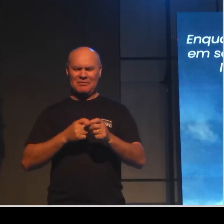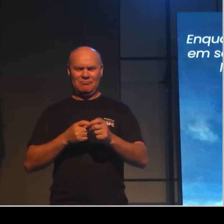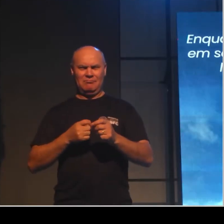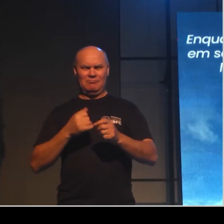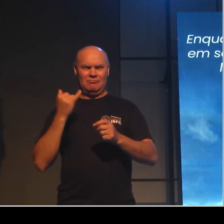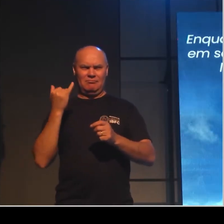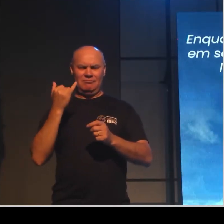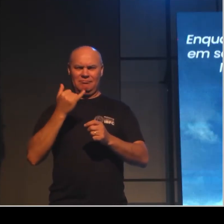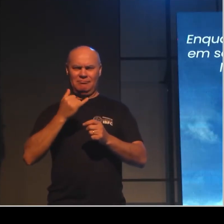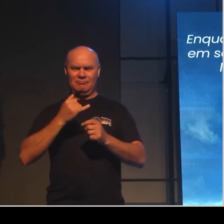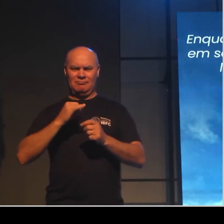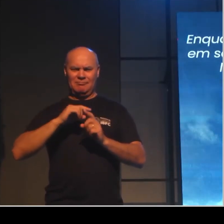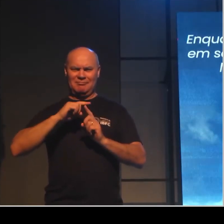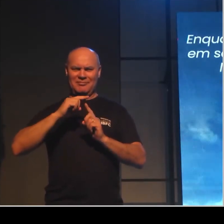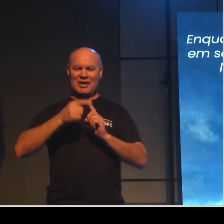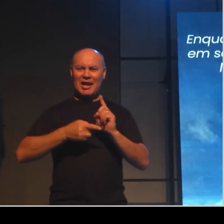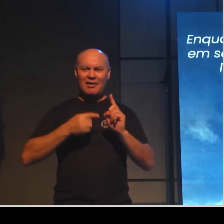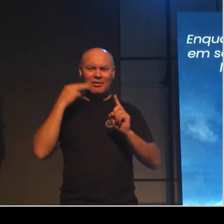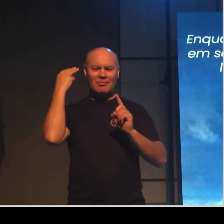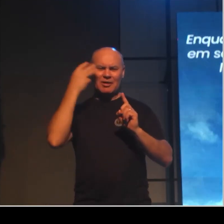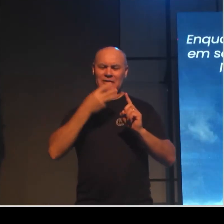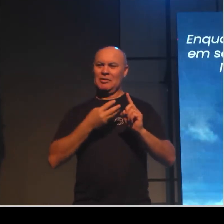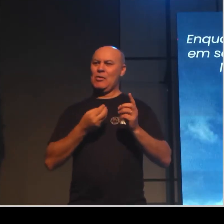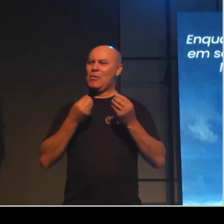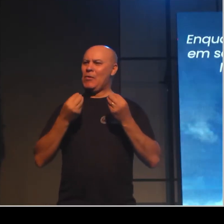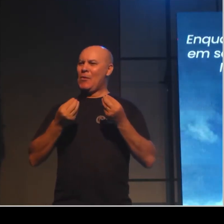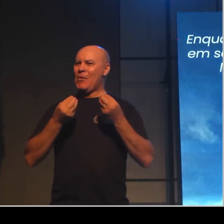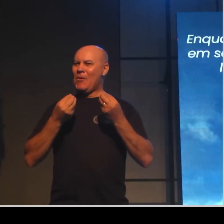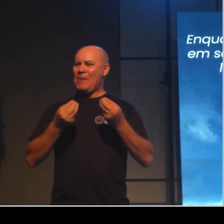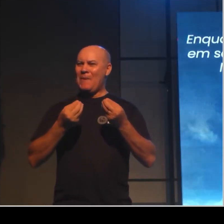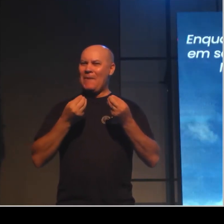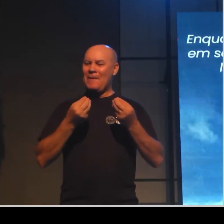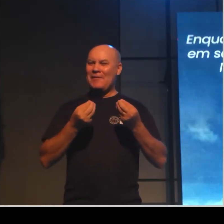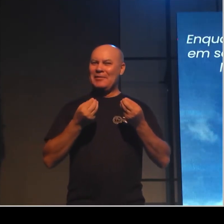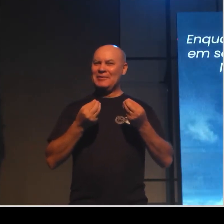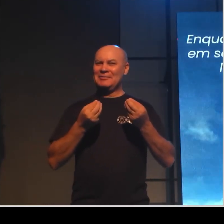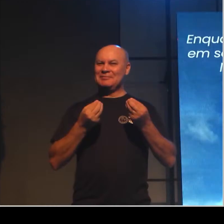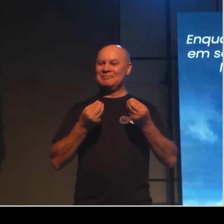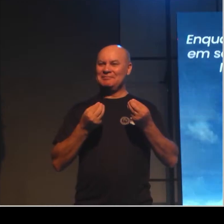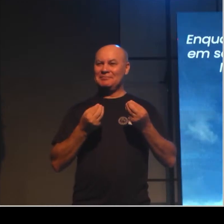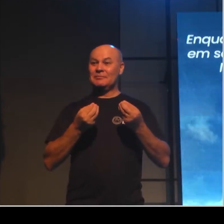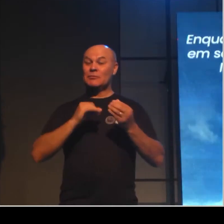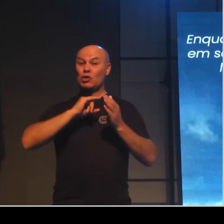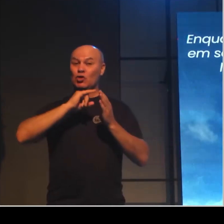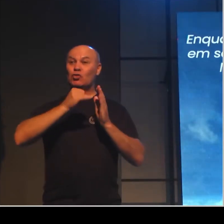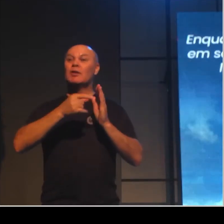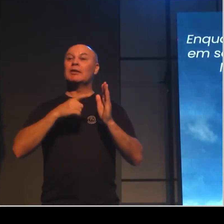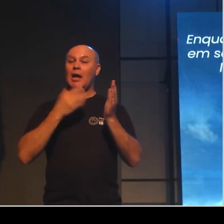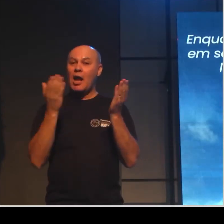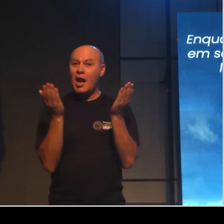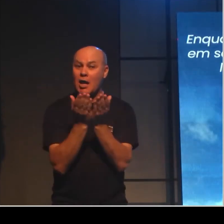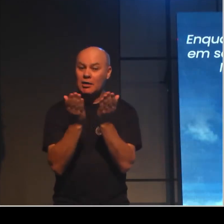vezes, preste atenção nisso. Às vezes,